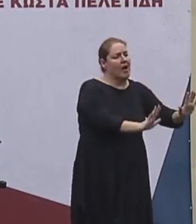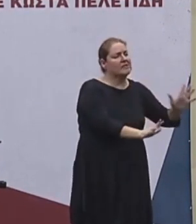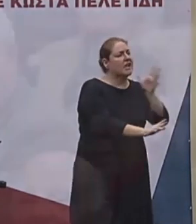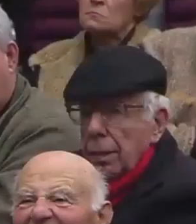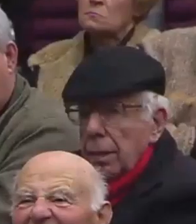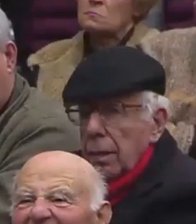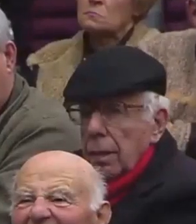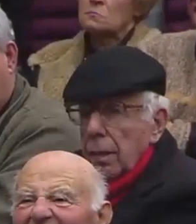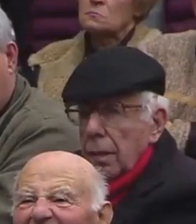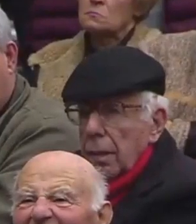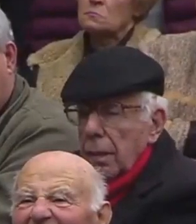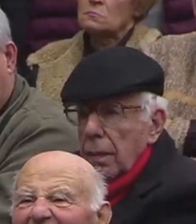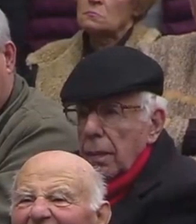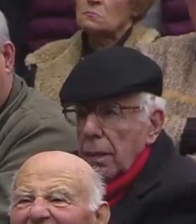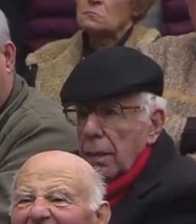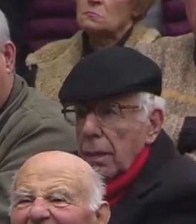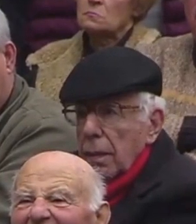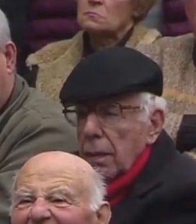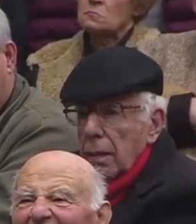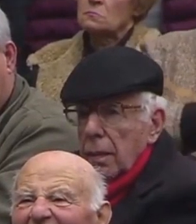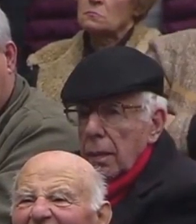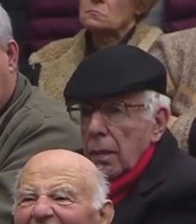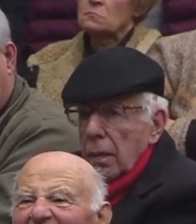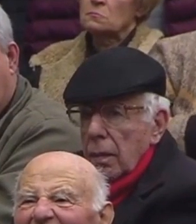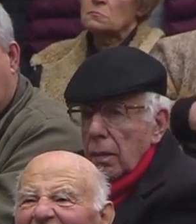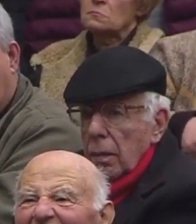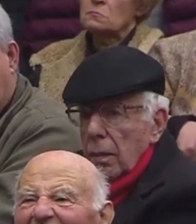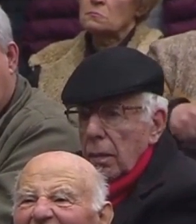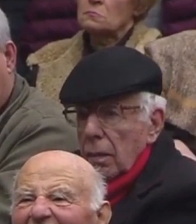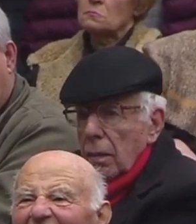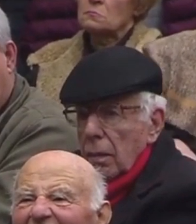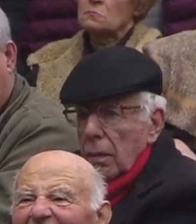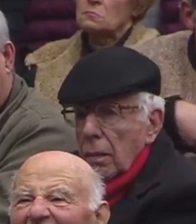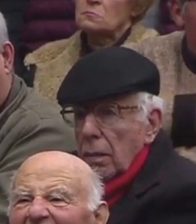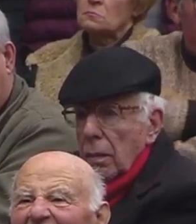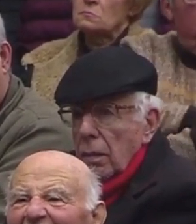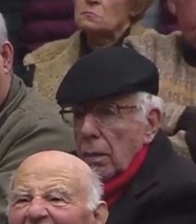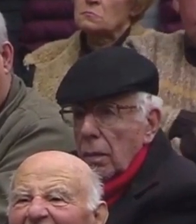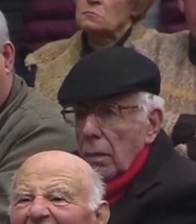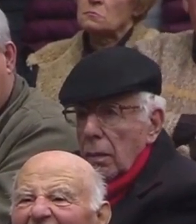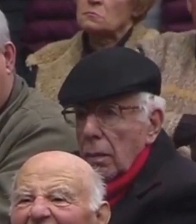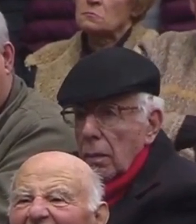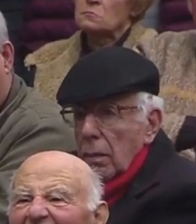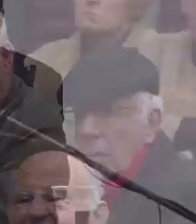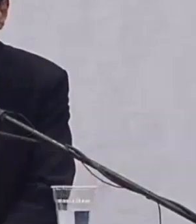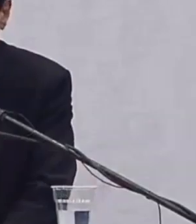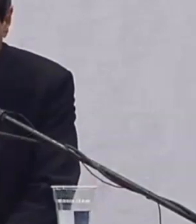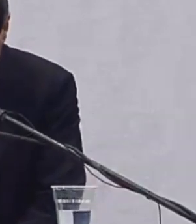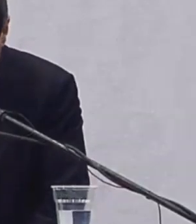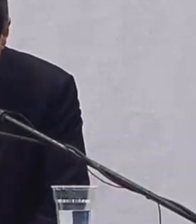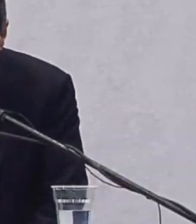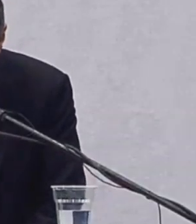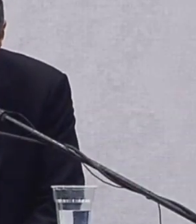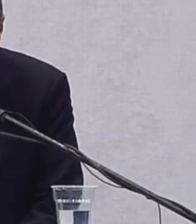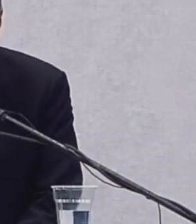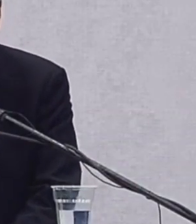λεηλατήθηκε. Για χρόνια υπάρχει σε λειτουργία ο αρχαιολογικός χώρος της Βούντενης και δεύτερον έφτιαξαν έναν δρόμο για